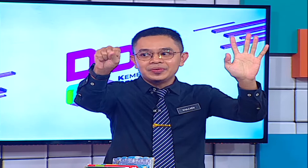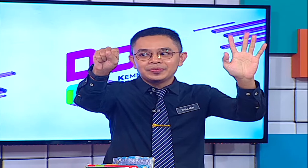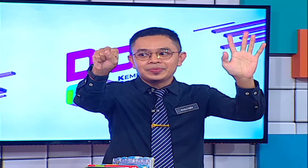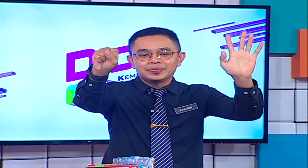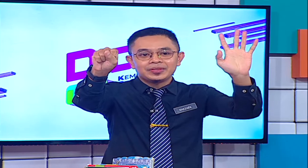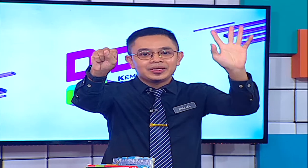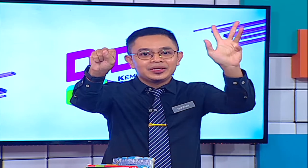Satu.